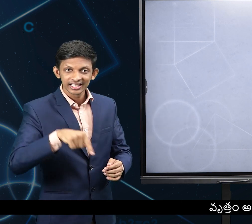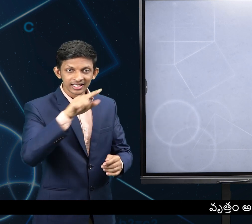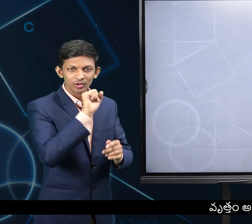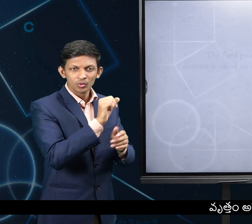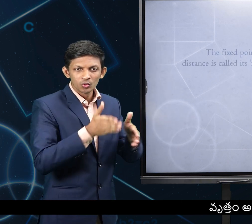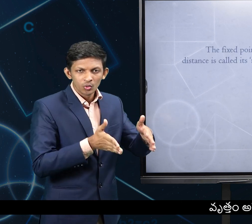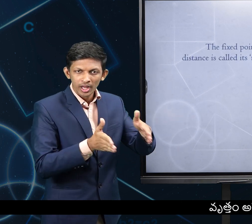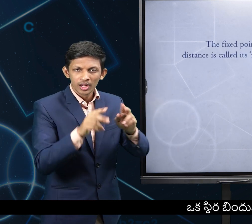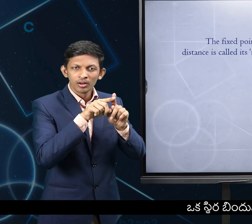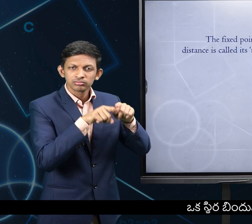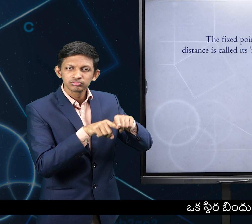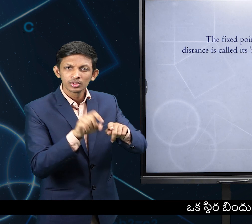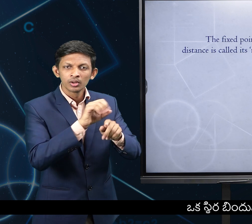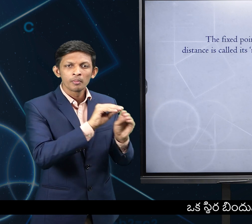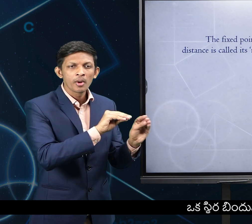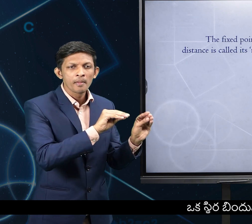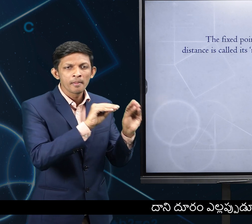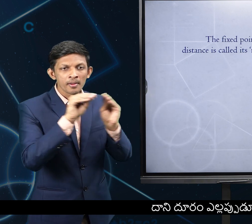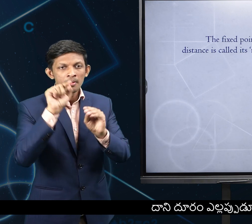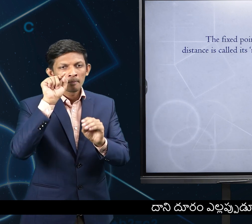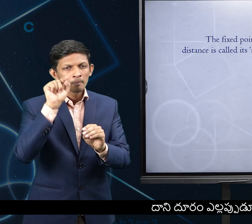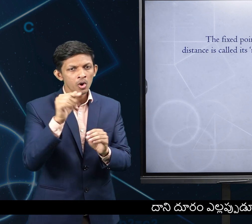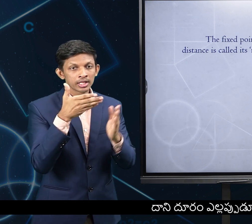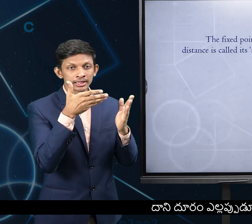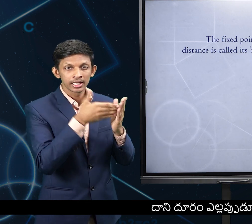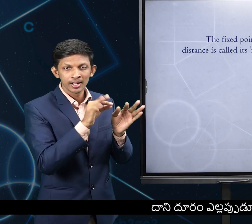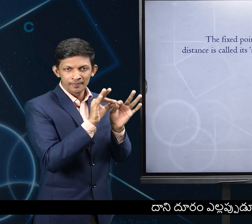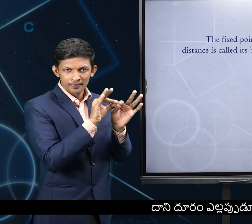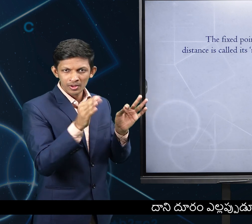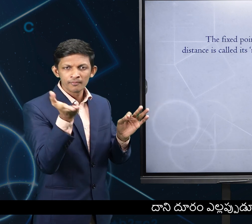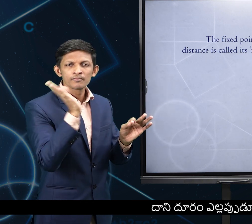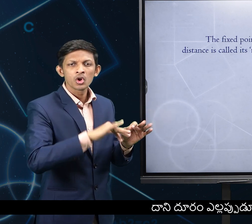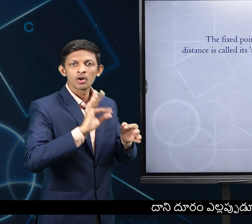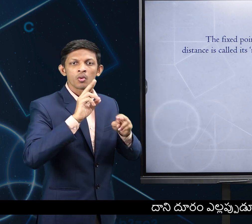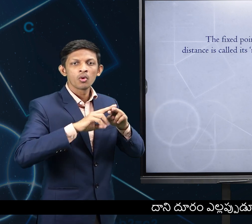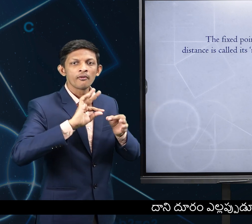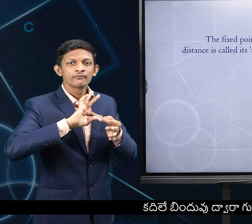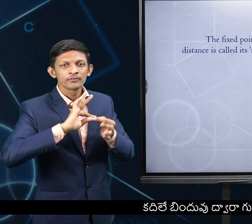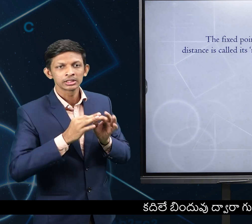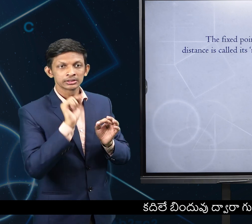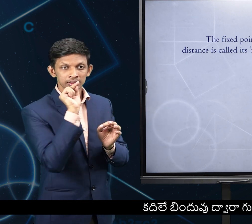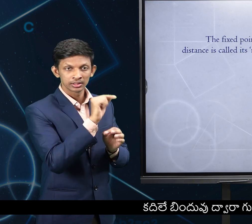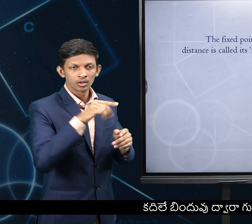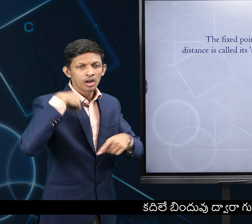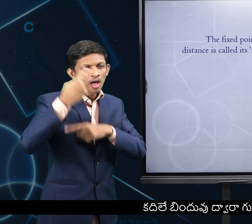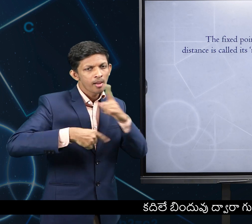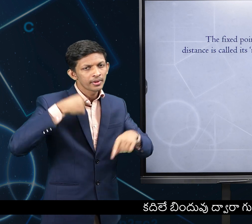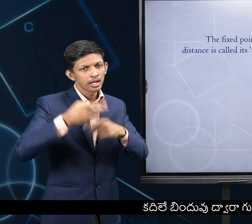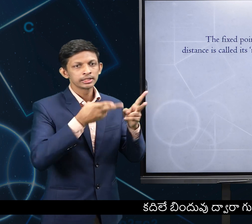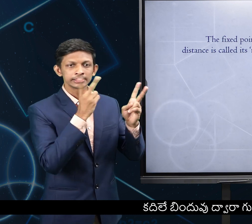వృత్తం అనేది ఒక స్థిర బిందువు నుండి దాని దూరం ఎల్లప్పుడూ స్థిరంగా ఉండేలా కదిలే బిందువు ద్వారా